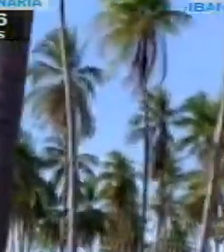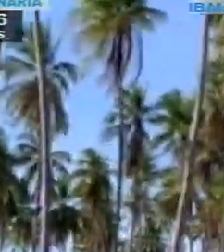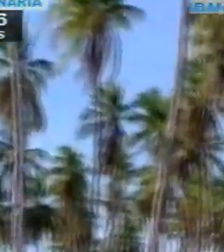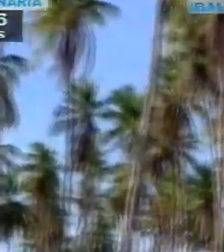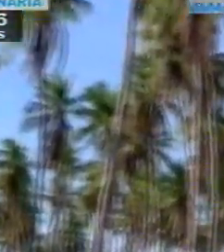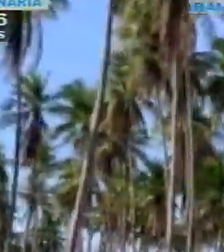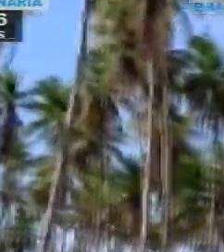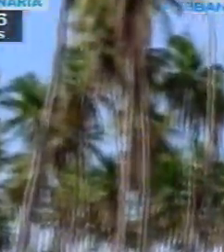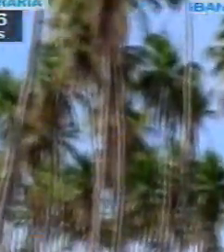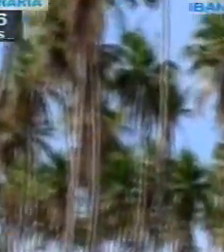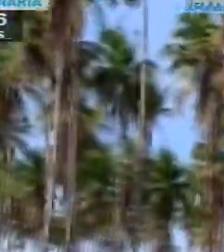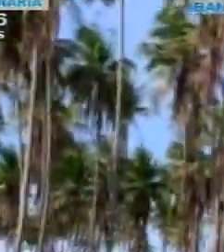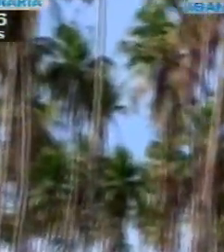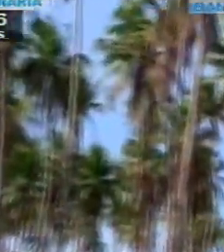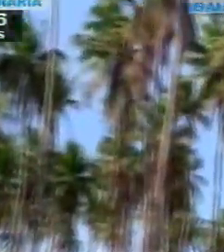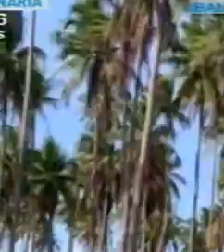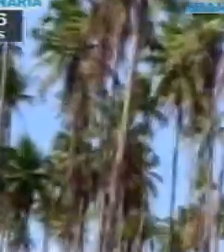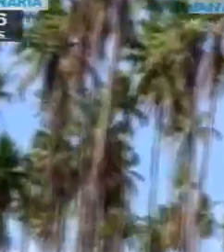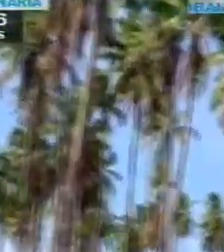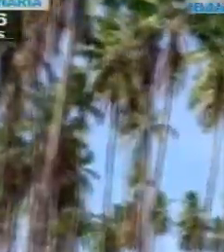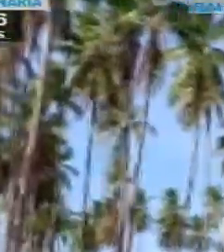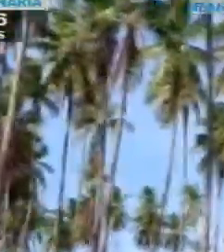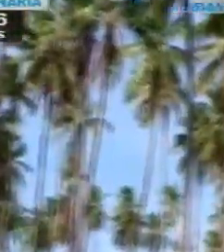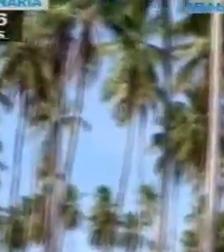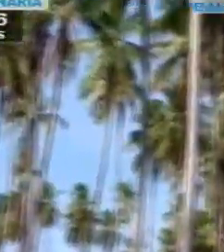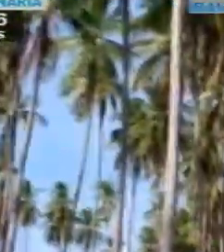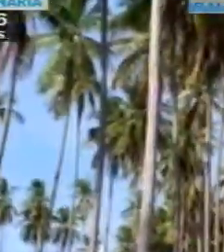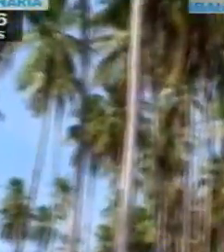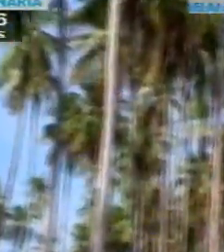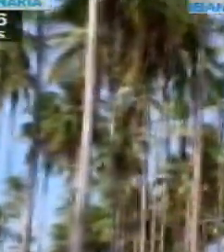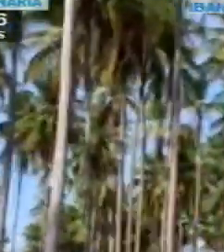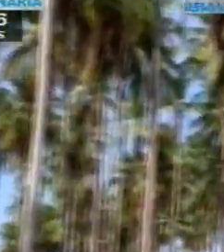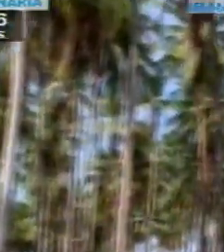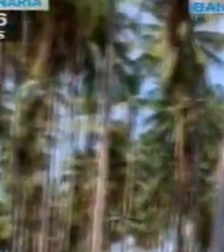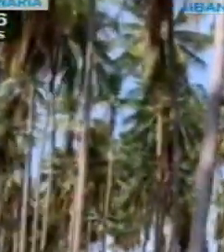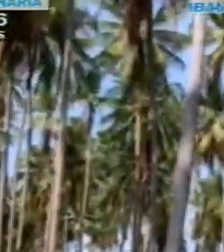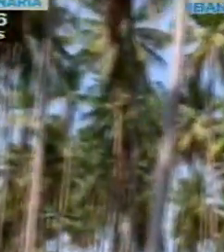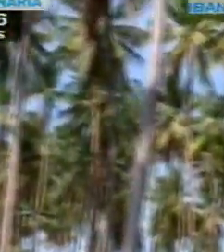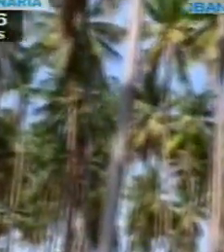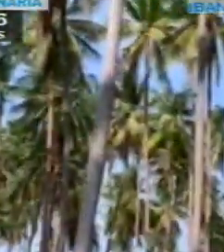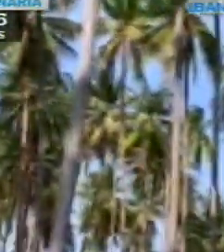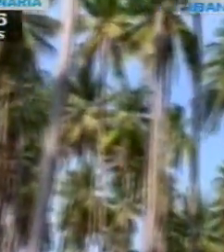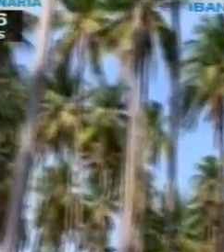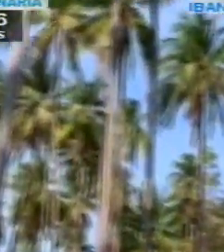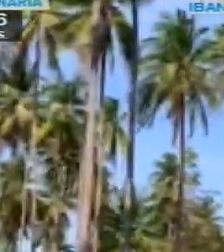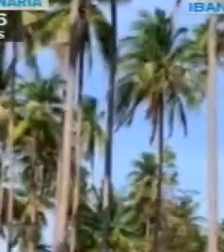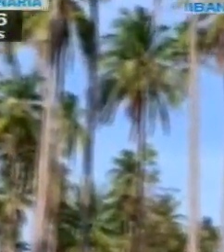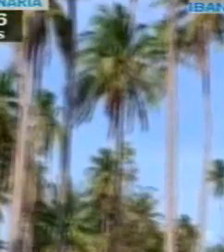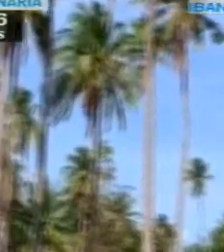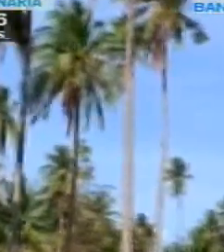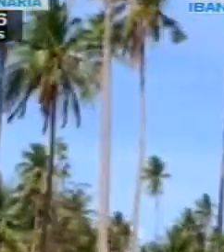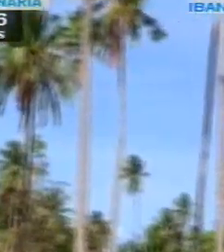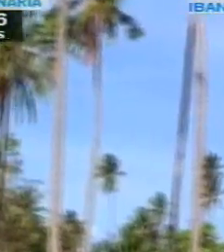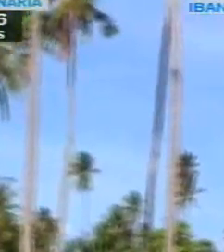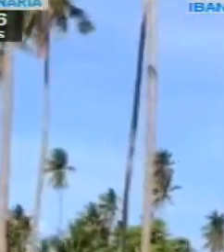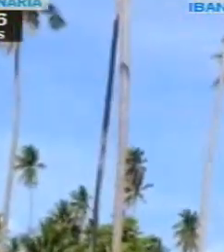di rimanere nella piccola isola dell'arcipelago thailandese. Qui infatti ci sono stati solo 7 contagi e sono già tutti guariti. Qui abbiamo la